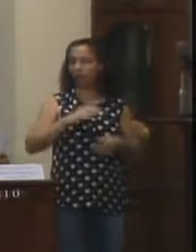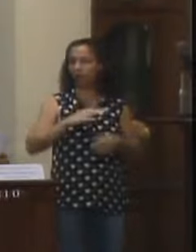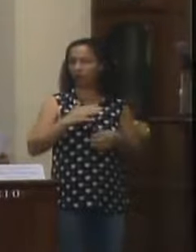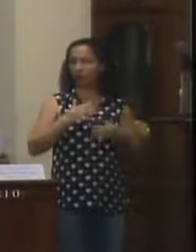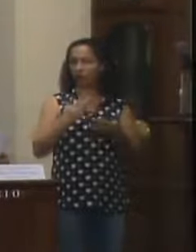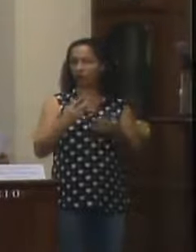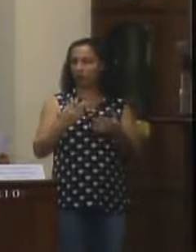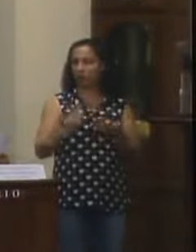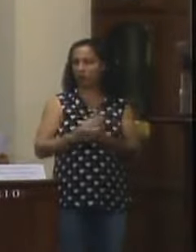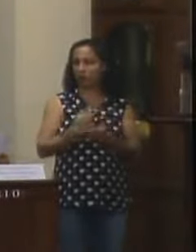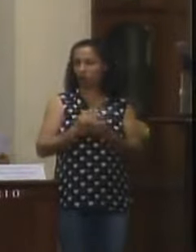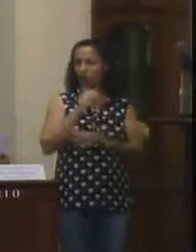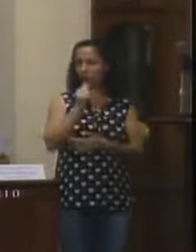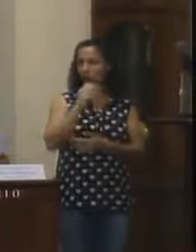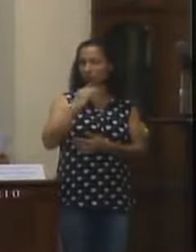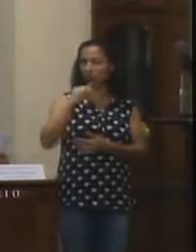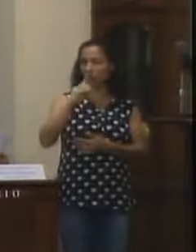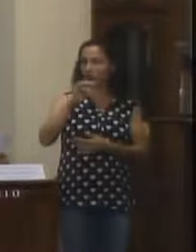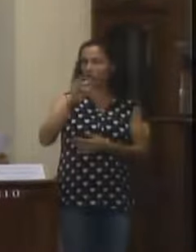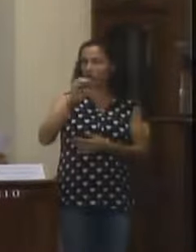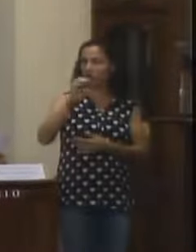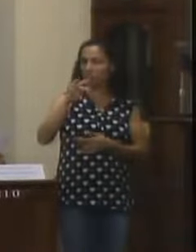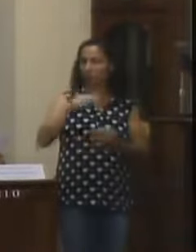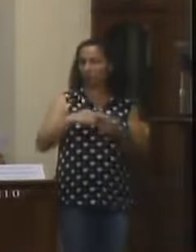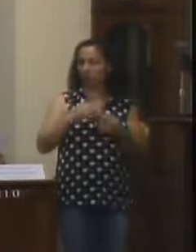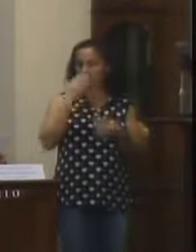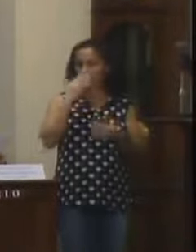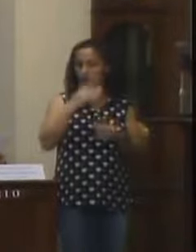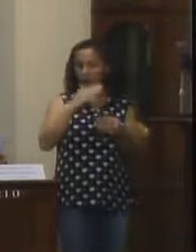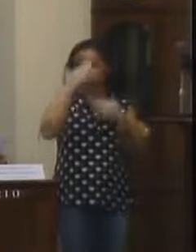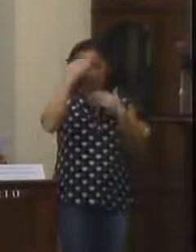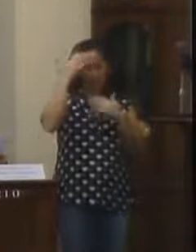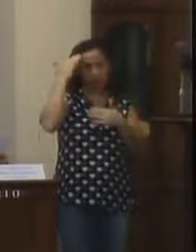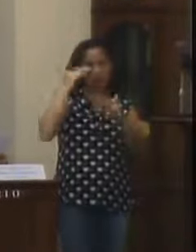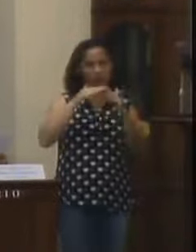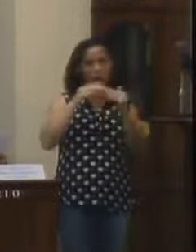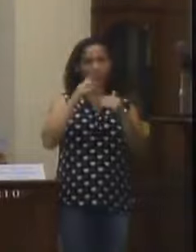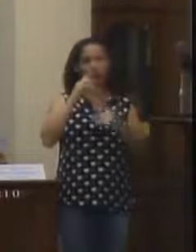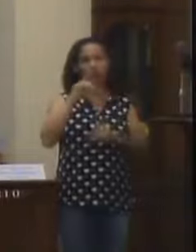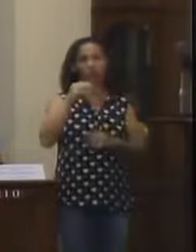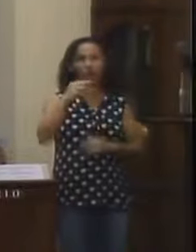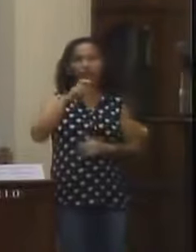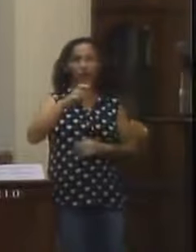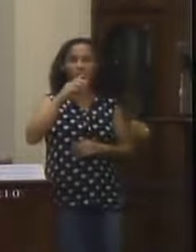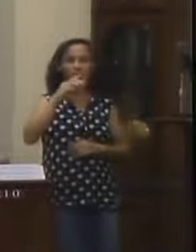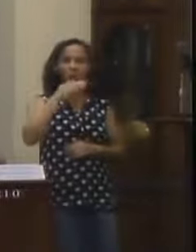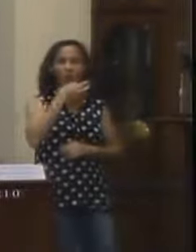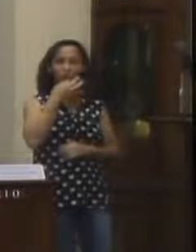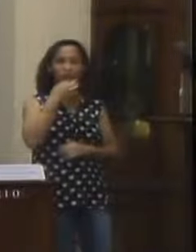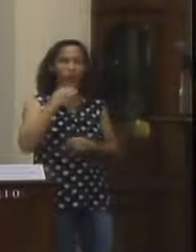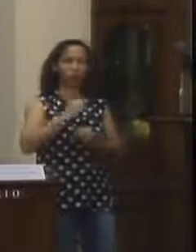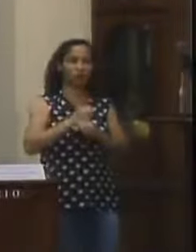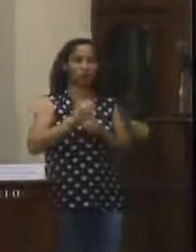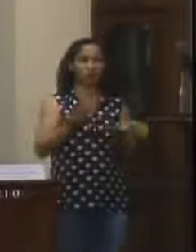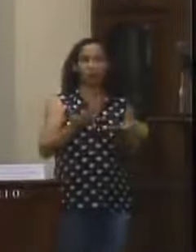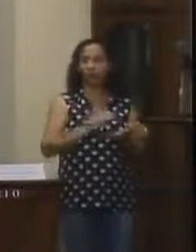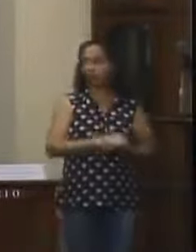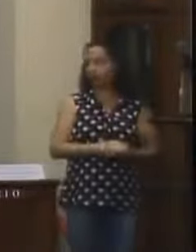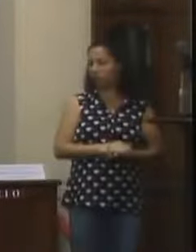transeúntes e obstrução do trânsito. Sala das sessões, 5 de abril de 2018, vereador Fábio Antônio Pirijó.